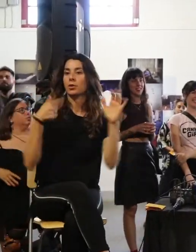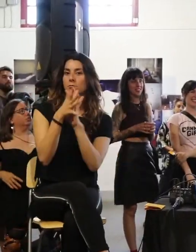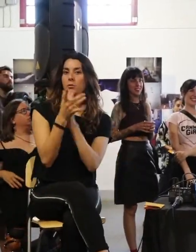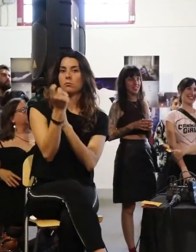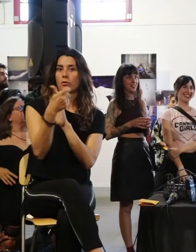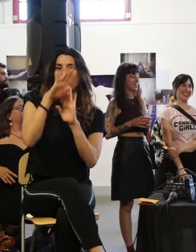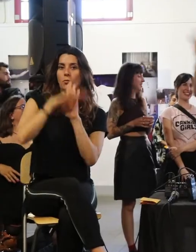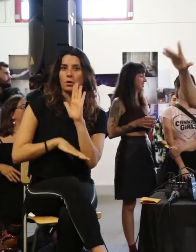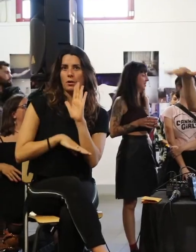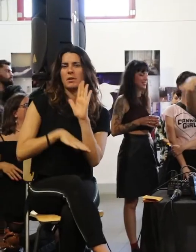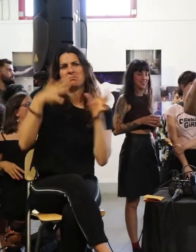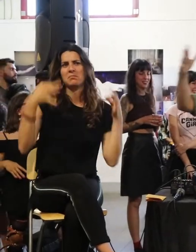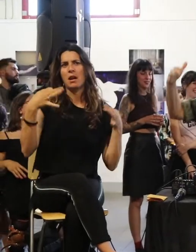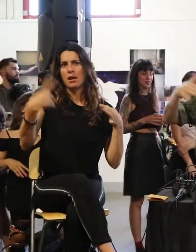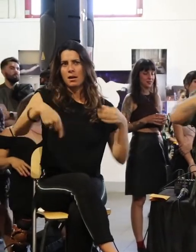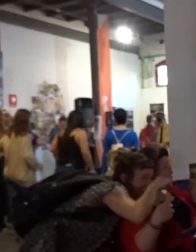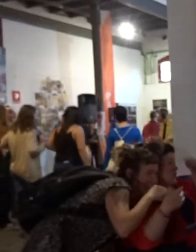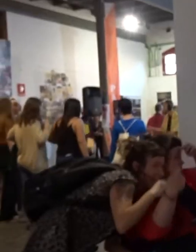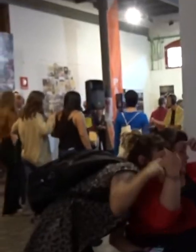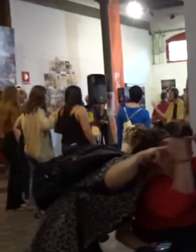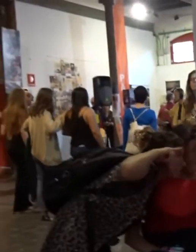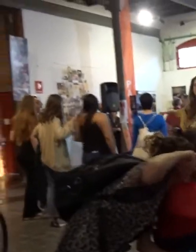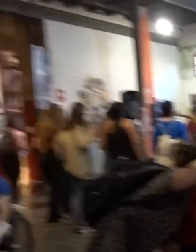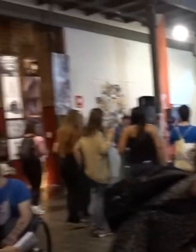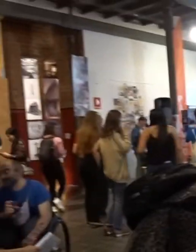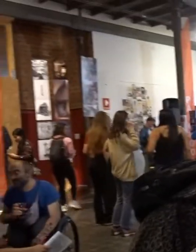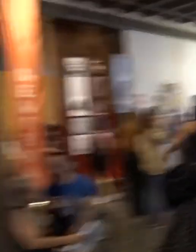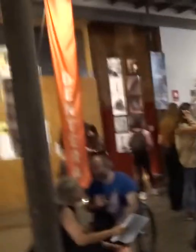En verdad están un montón de papeles por ahí, pero vamos a hacerlo un poco más humano.